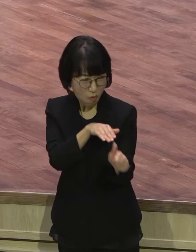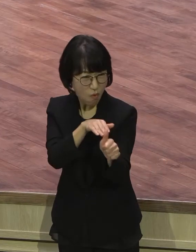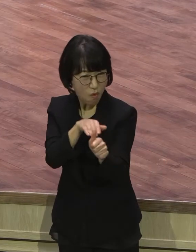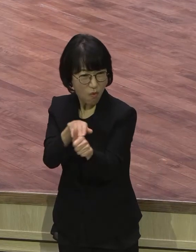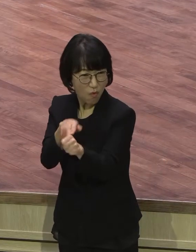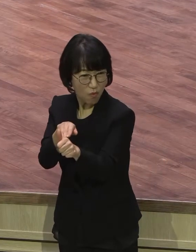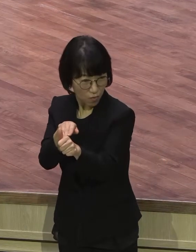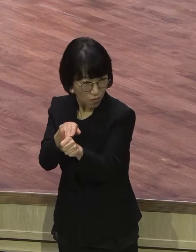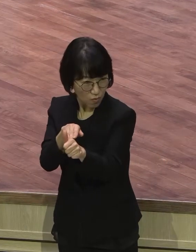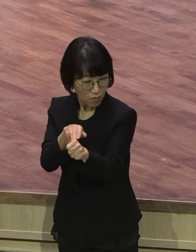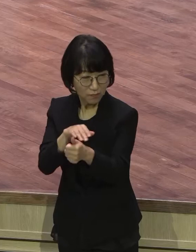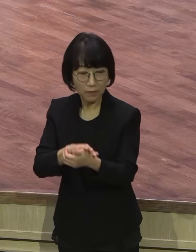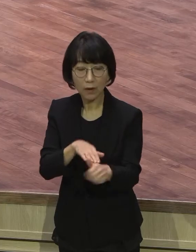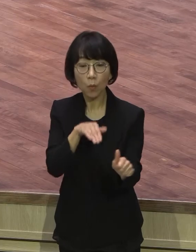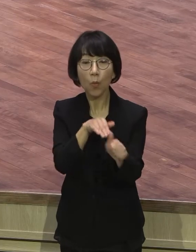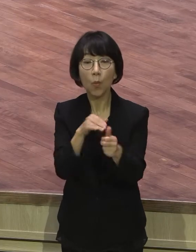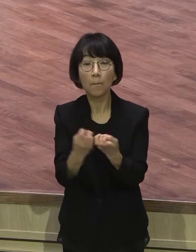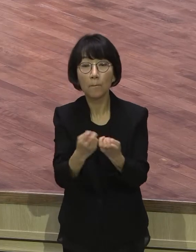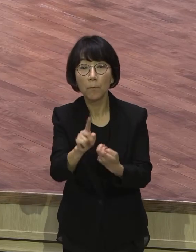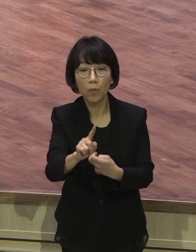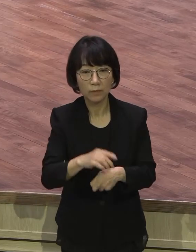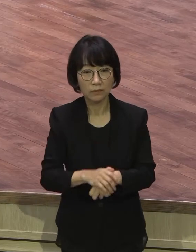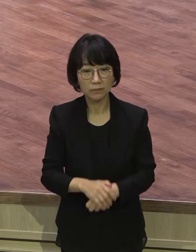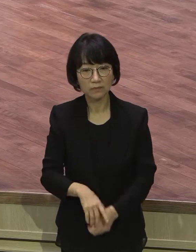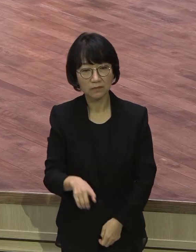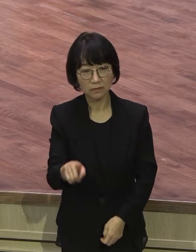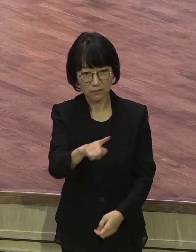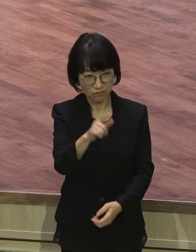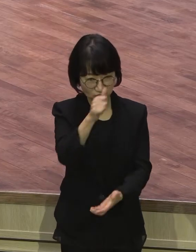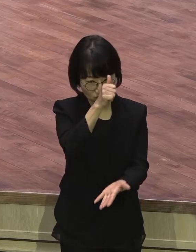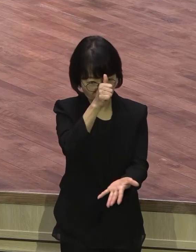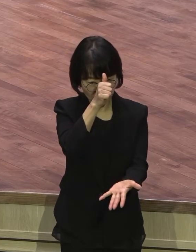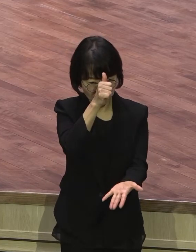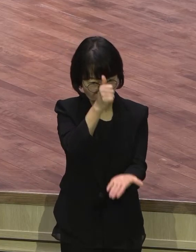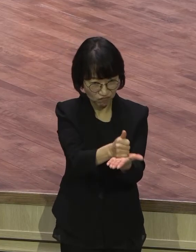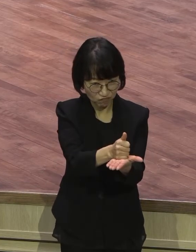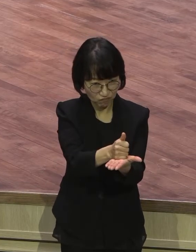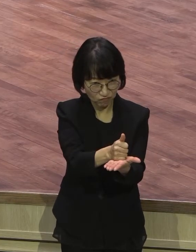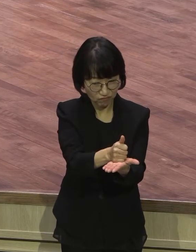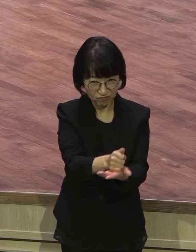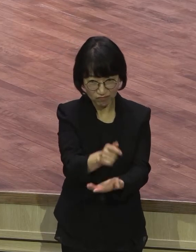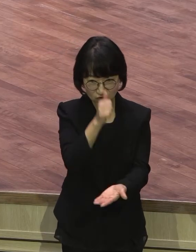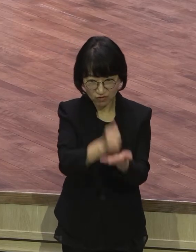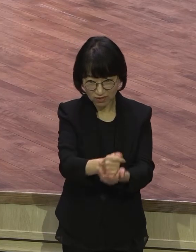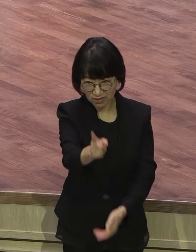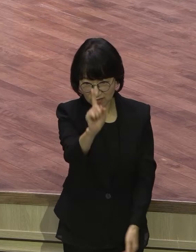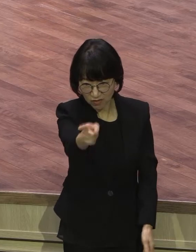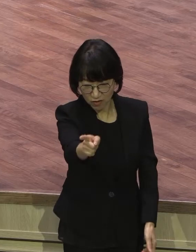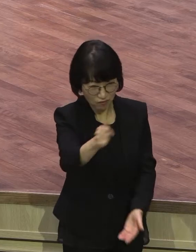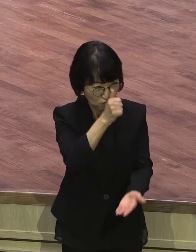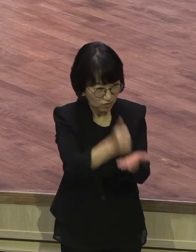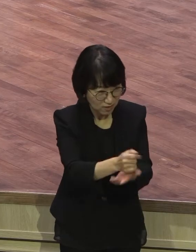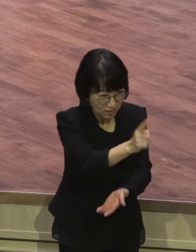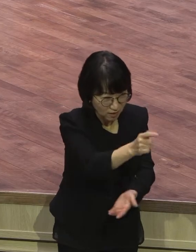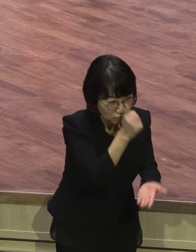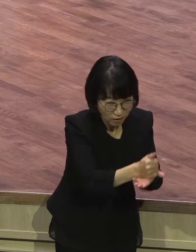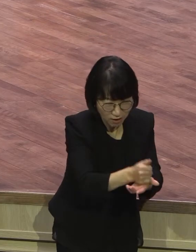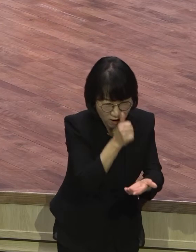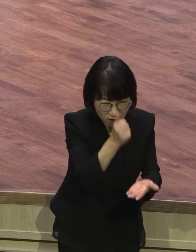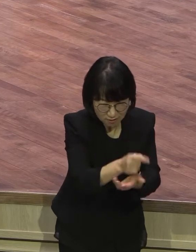있습니다. 그 핵심 루트가 뭐냐? 우리 공격하는 핵심 루트가 정죄의식이에요.